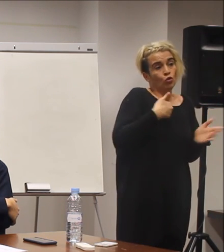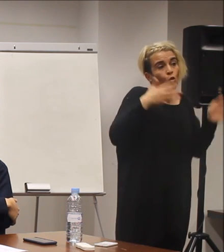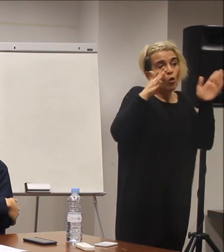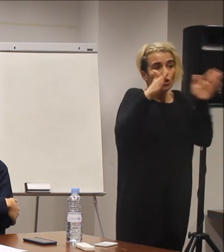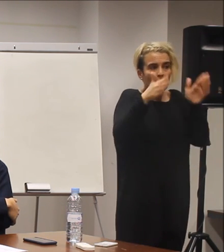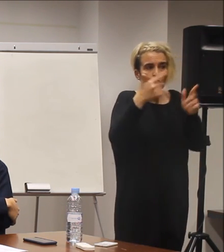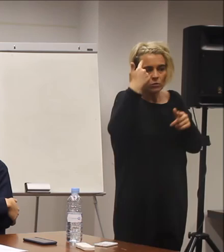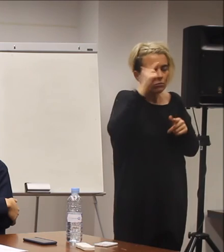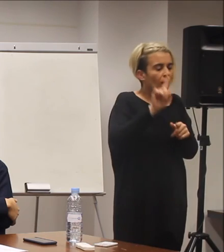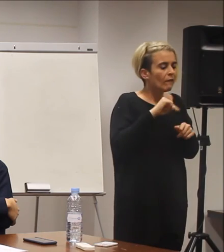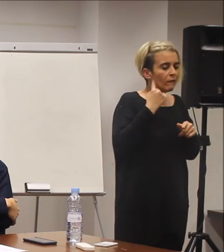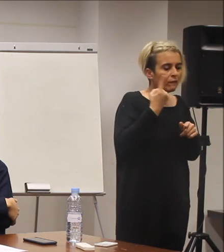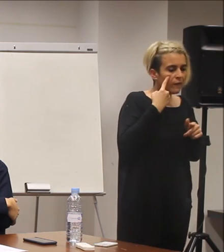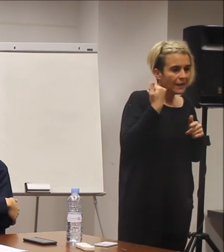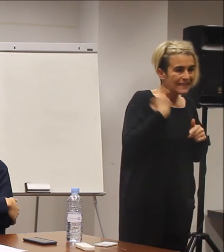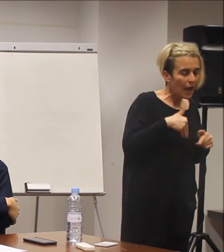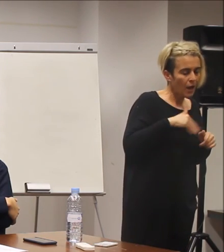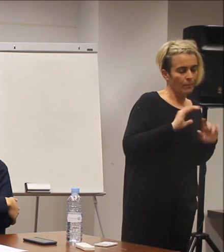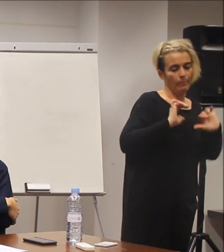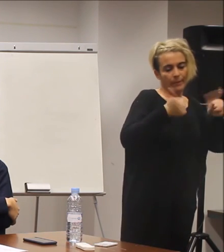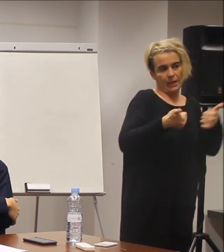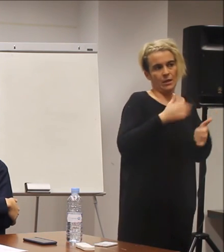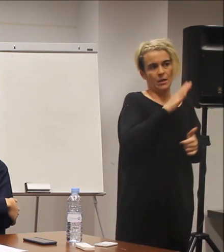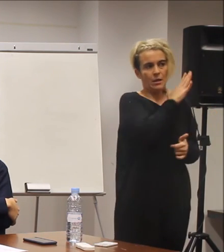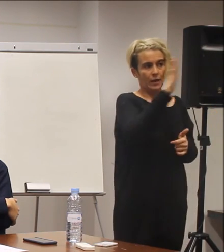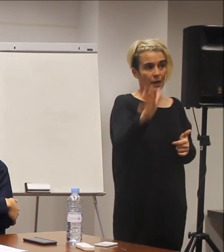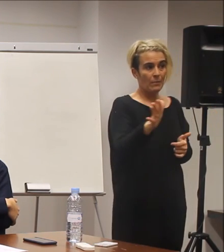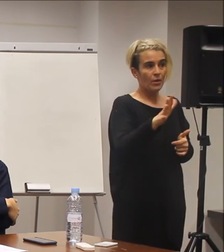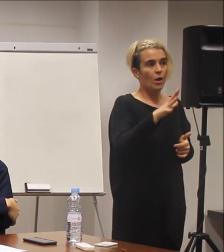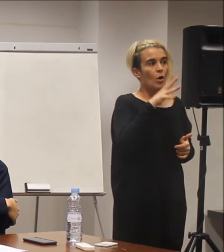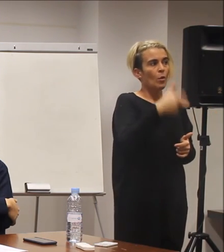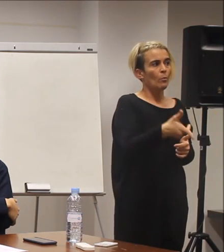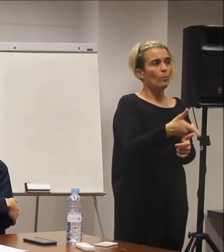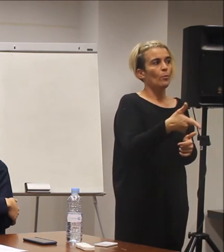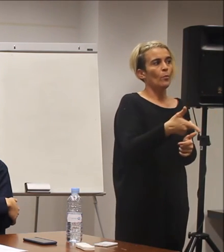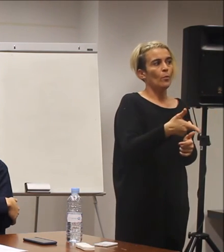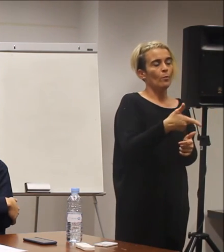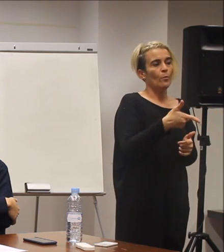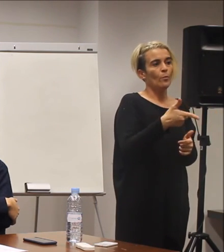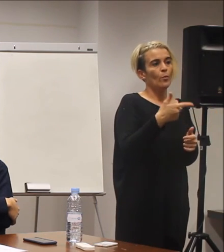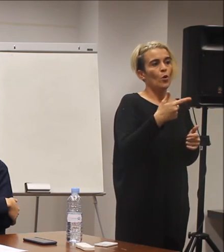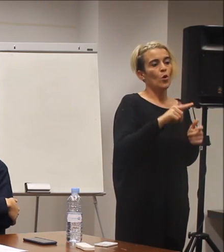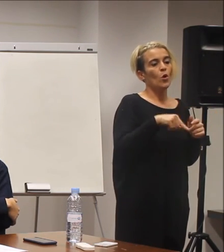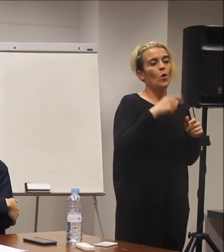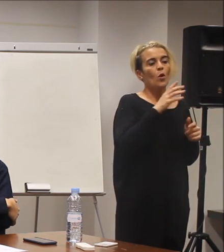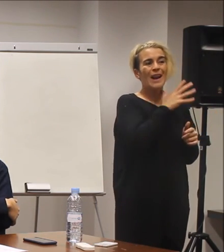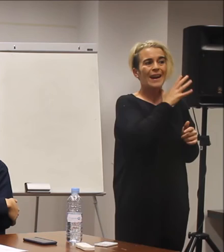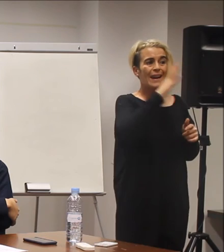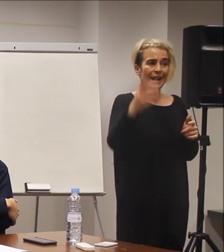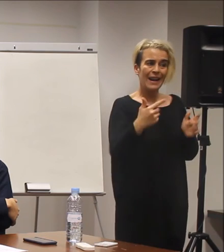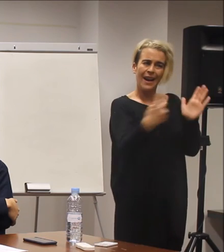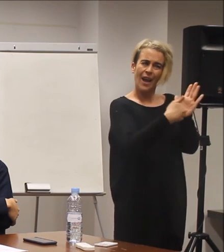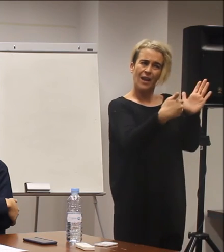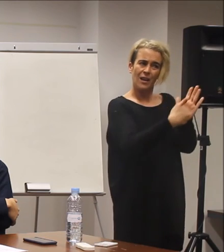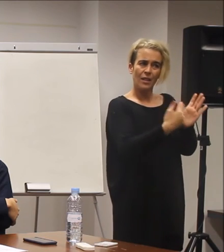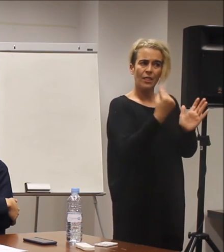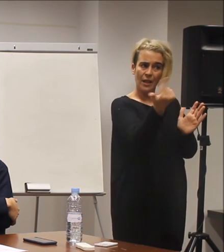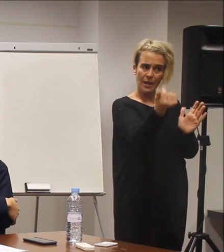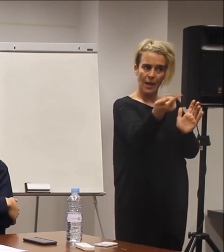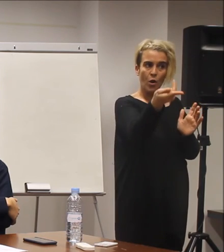acuda a la reclamación. ¿Por qué? Porque sí que es verdad que esta acción va acompañada de una reclamación de cantidad y aunque es una consecuencia de la